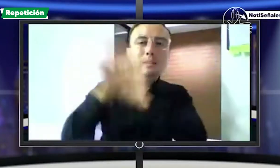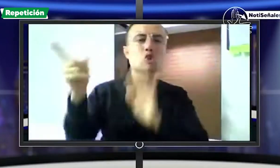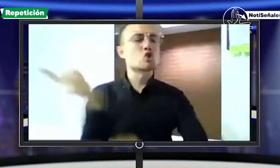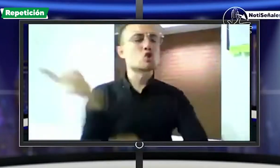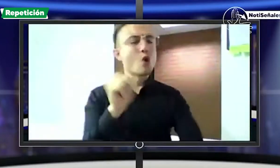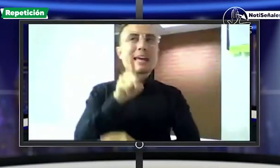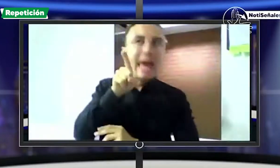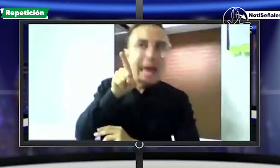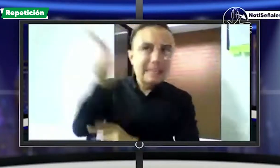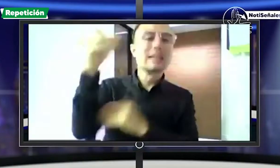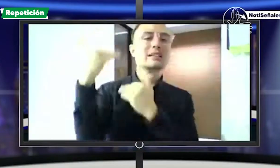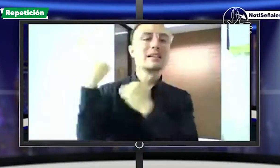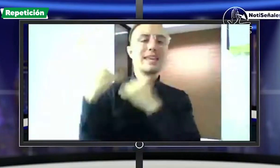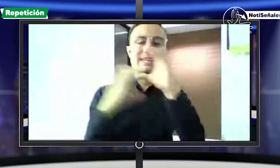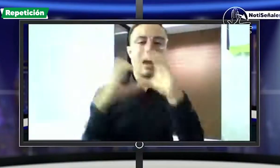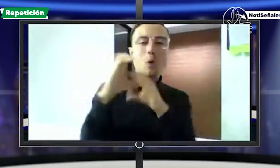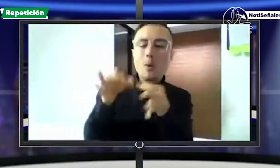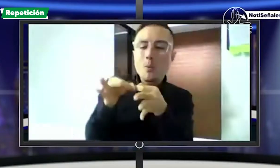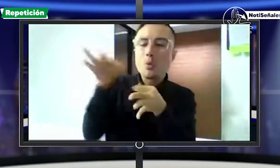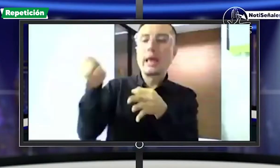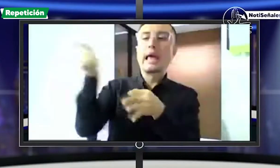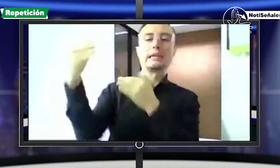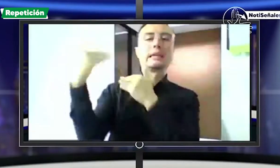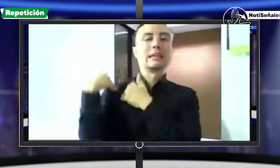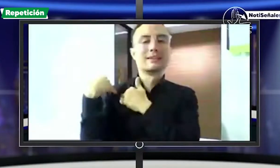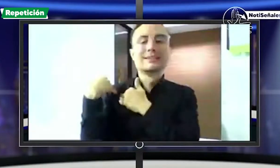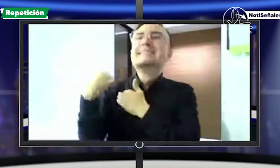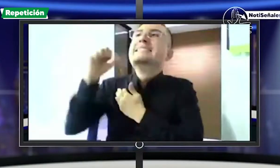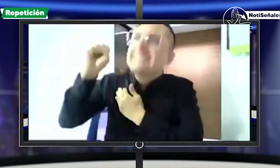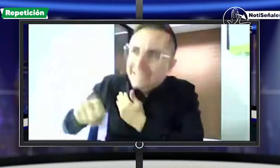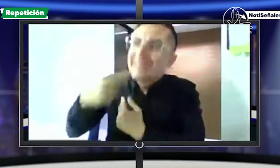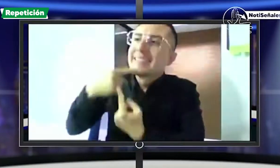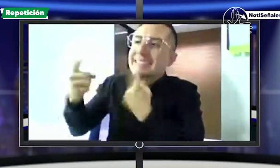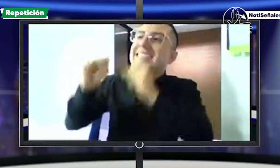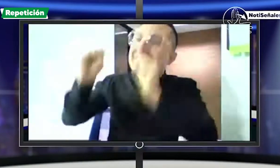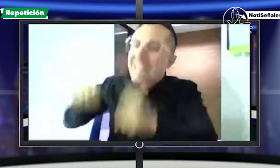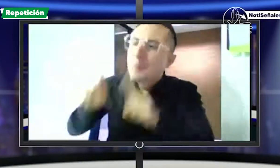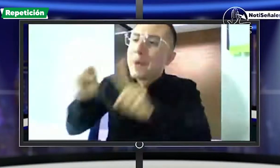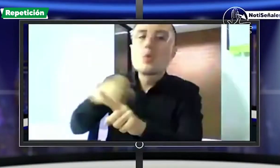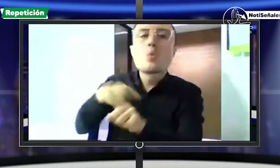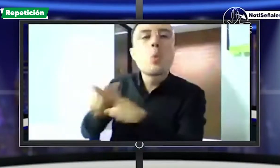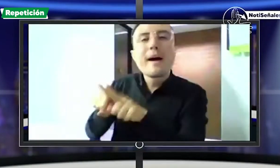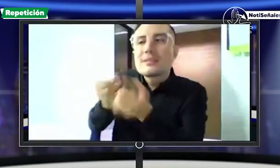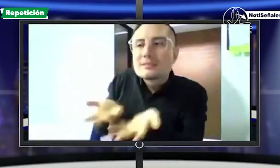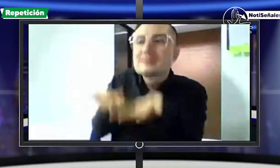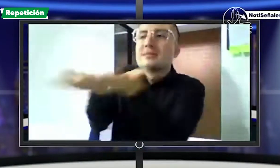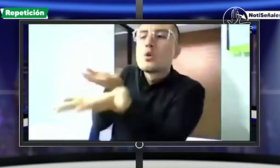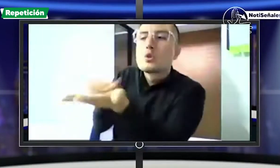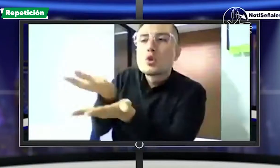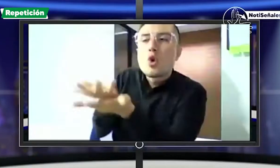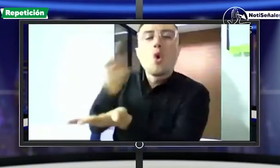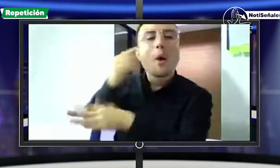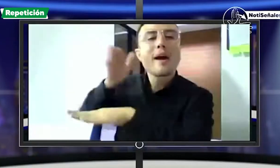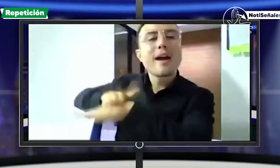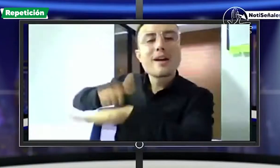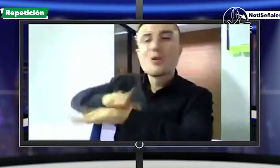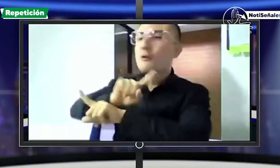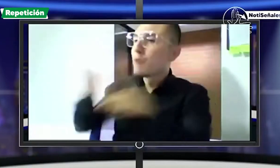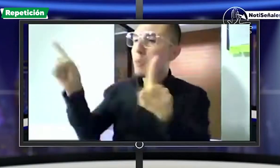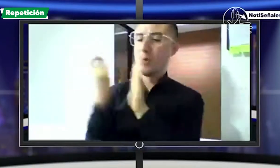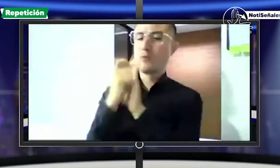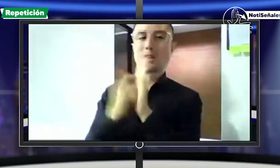intérpretes y segundo se daña el patrimonio de la comunidad. Que las personas que están viendo a los intérpretes pues entiendan cuál es su